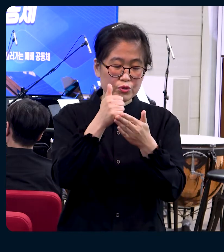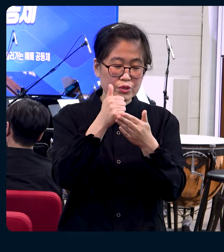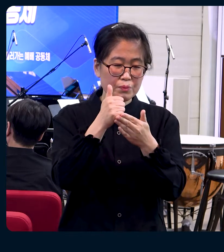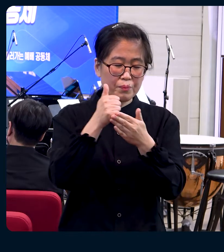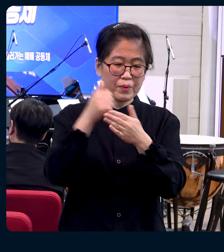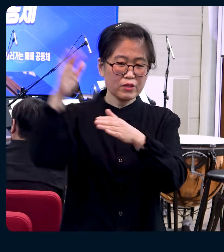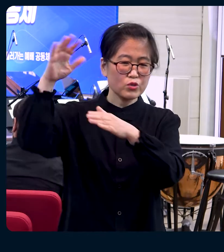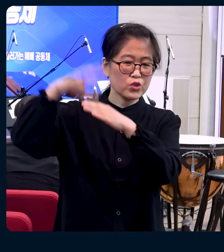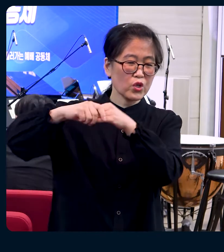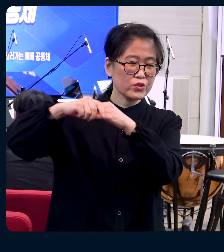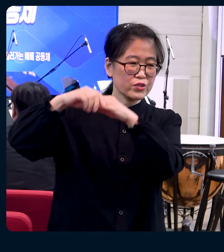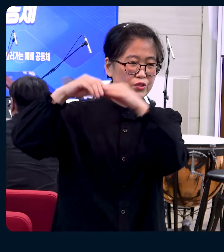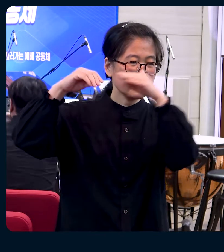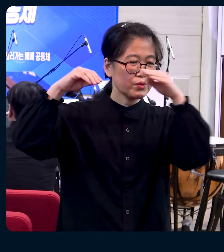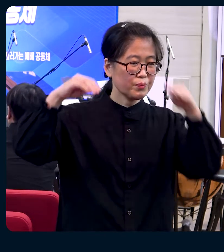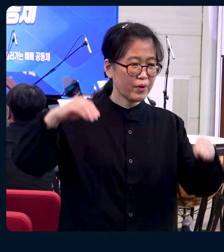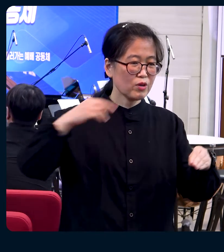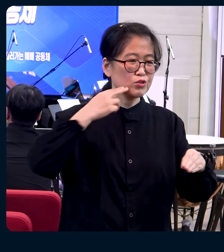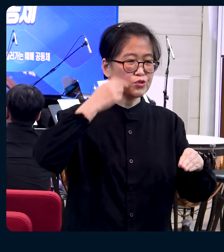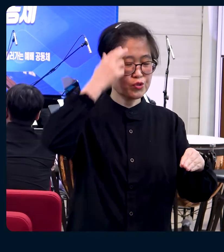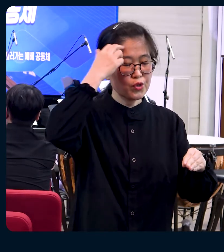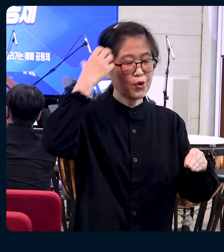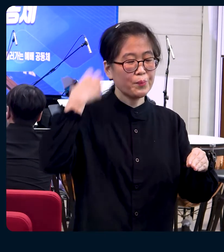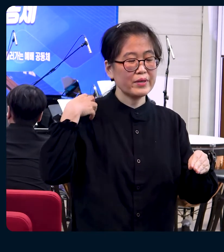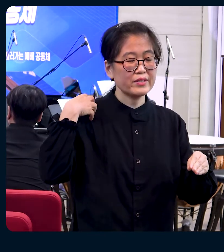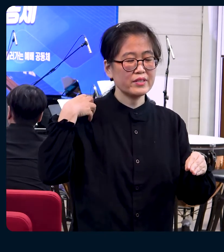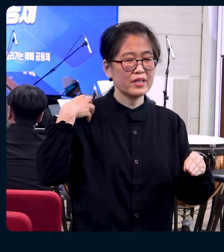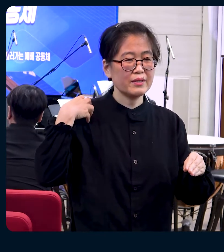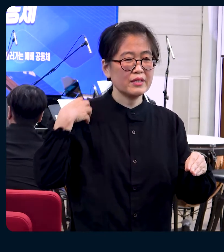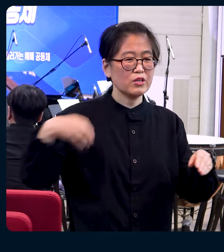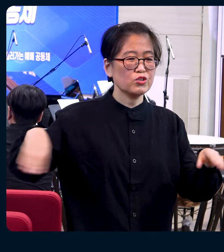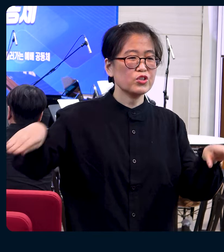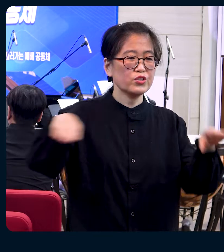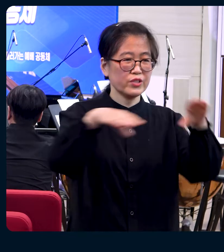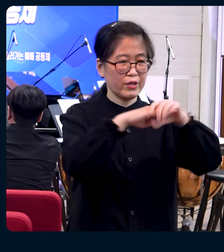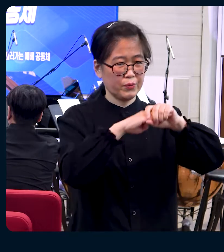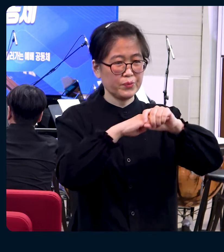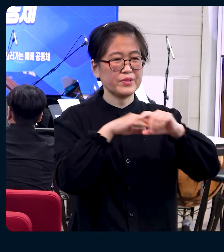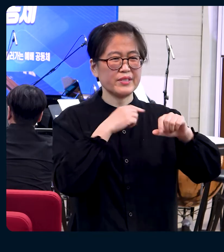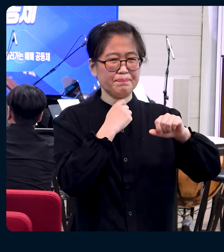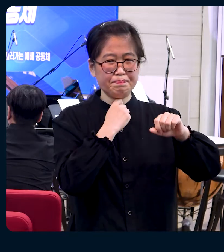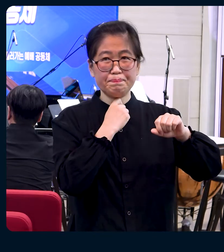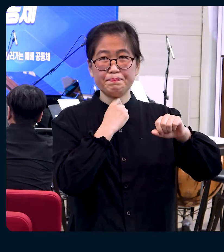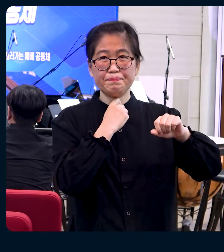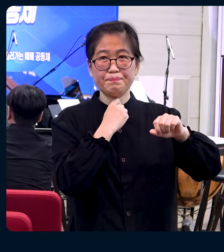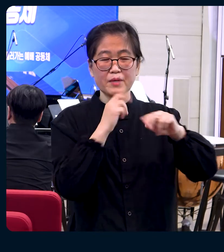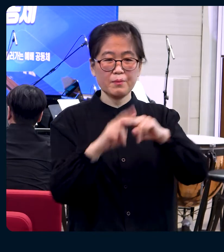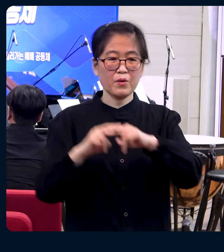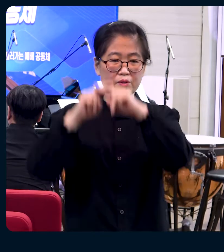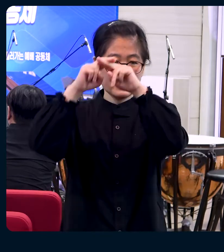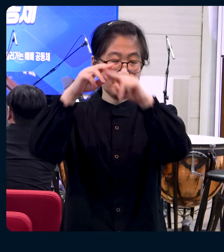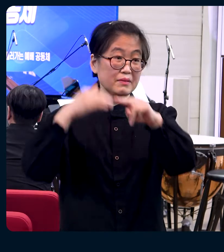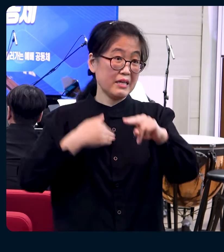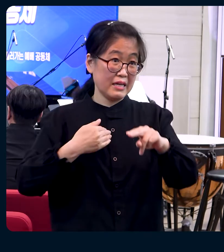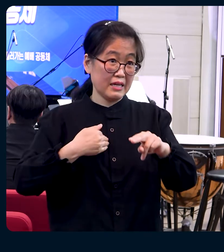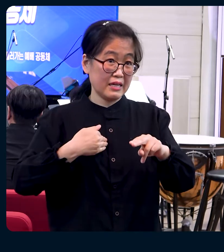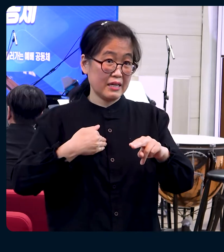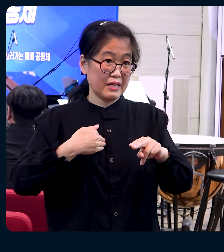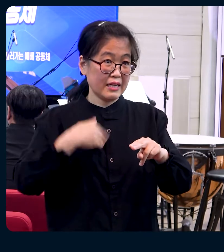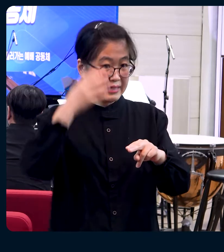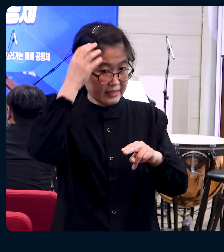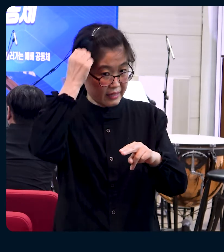주님을 의지하던 손을 내려놓고 술 맡은 관원장의 손을 잡은 것입니다. 그리고 복직되면